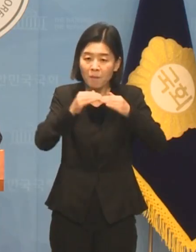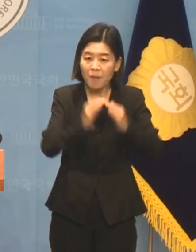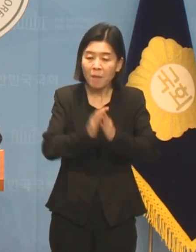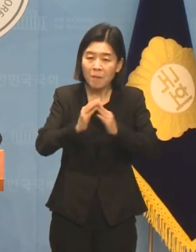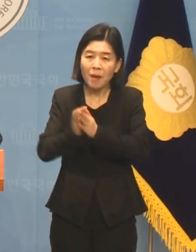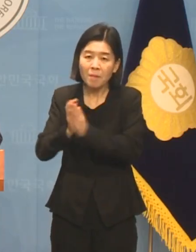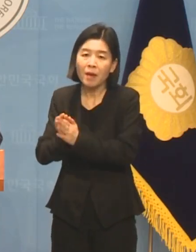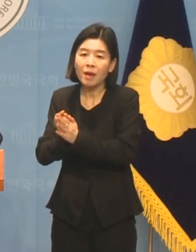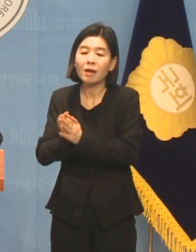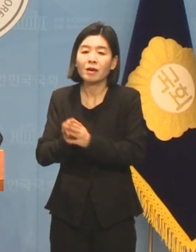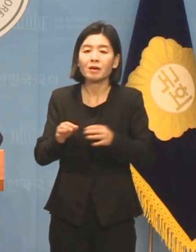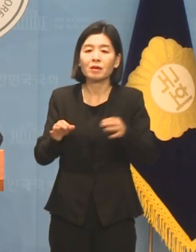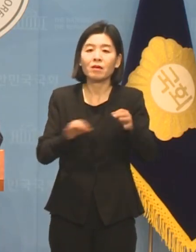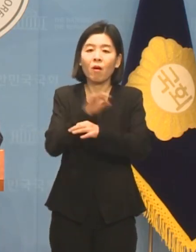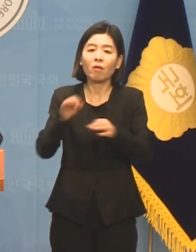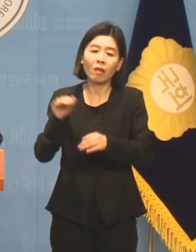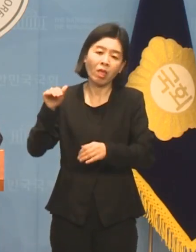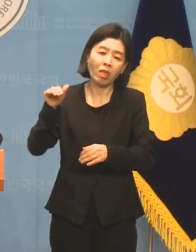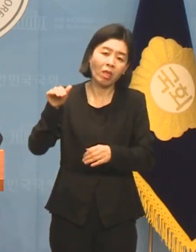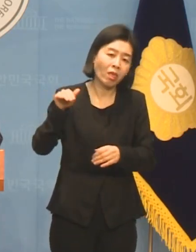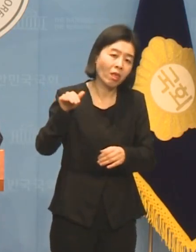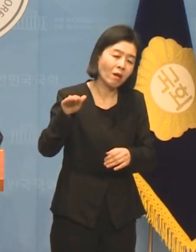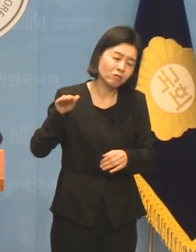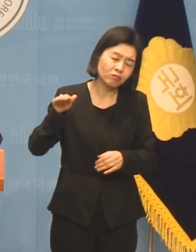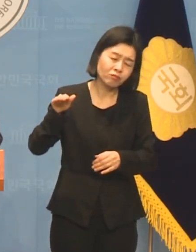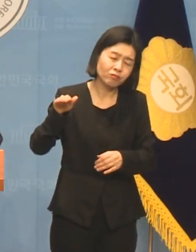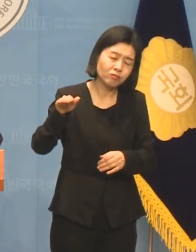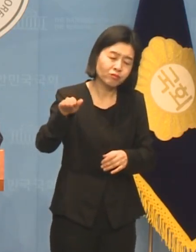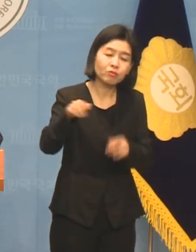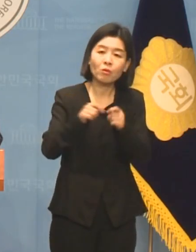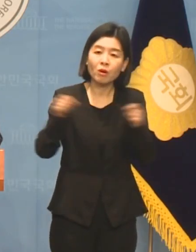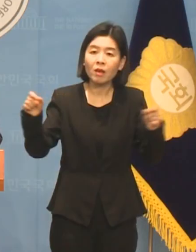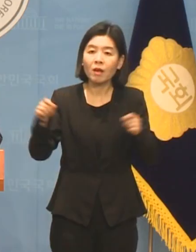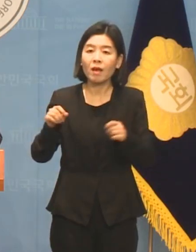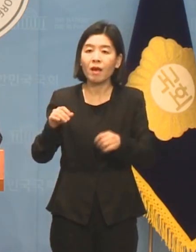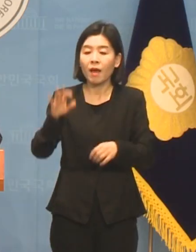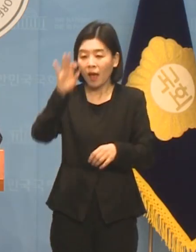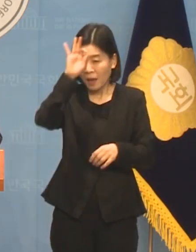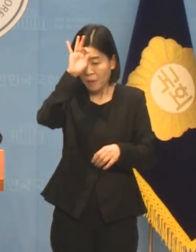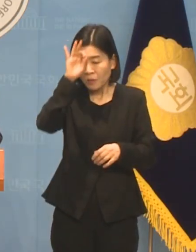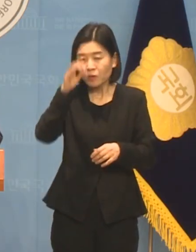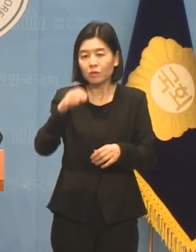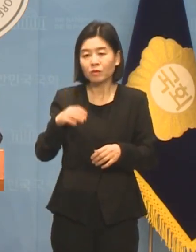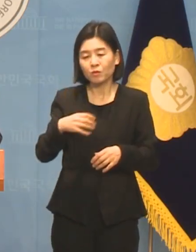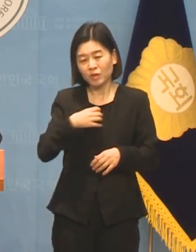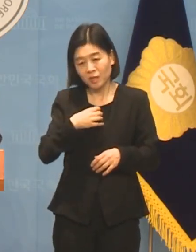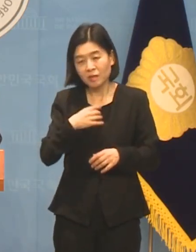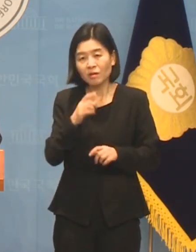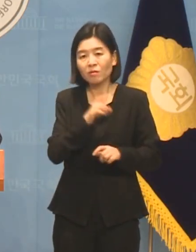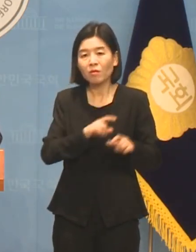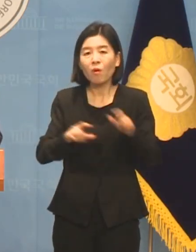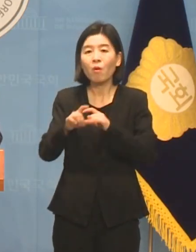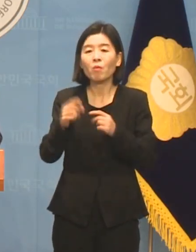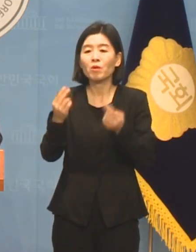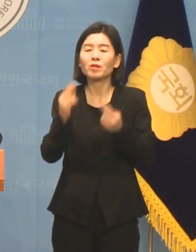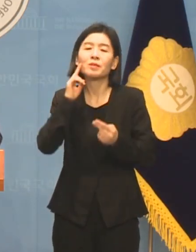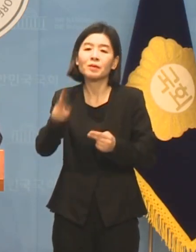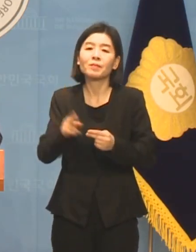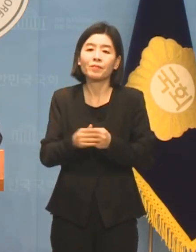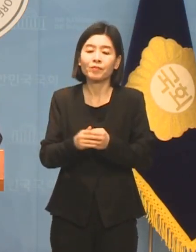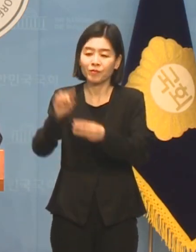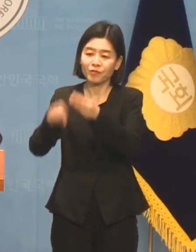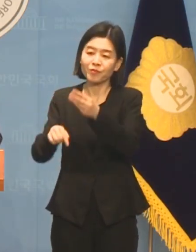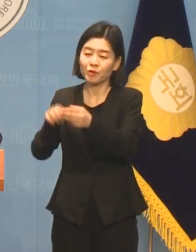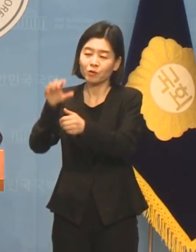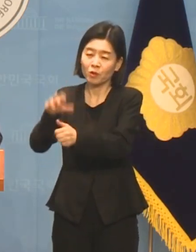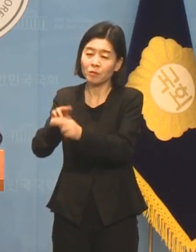세수 침체가 장기화하고 있습니다. IMF 외환위기 때보다 더 심각한 상황입니다. 윤석열 구속